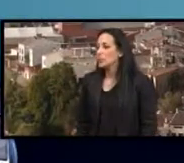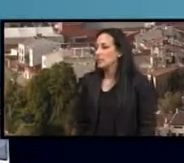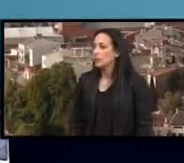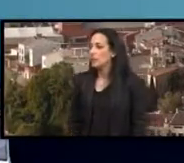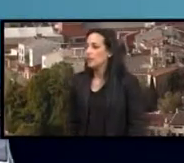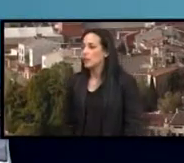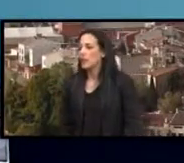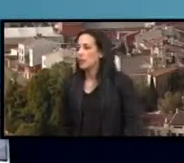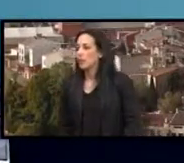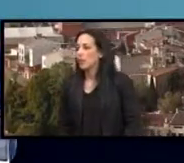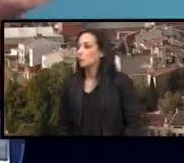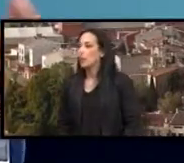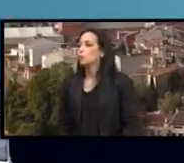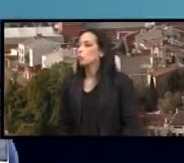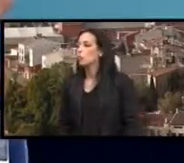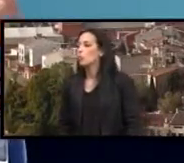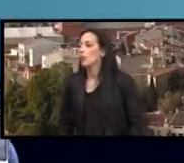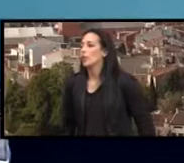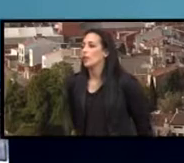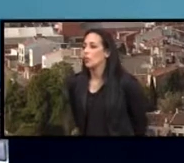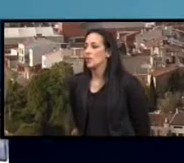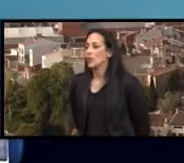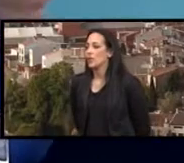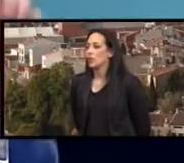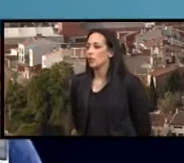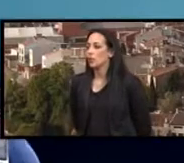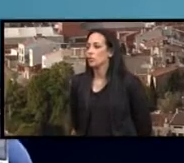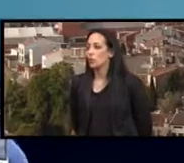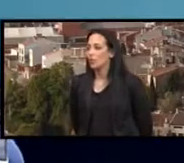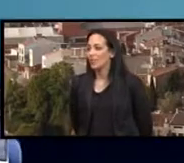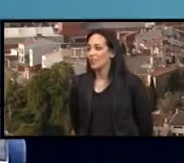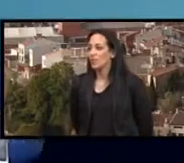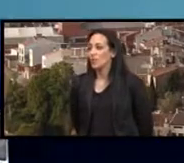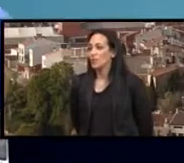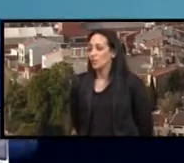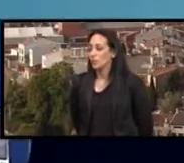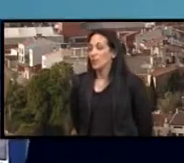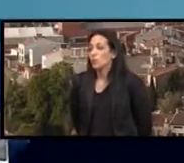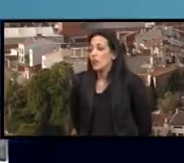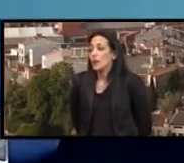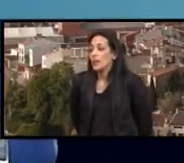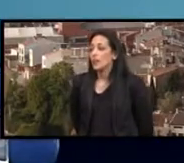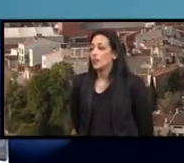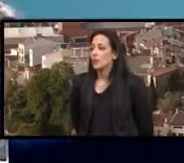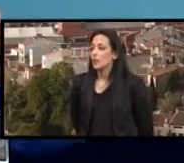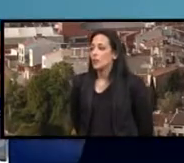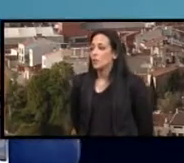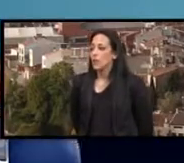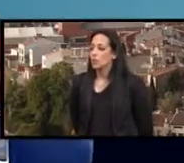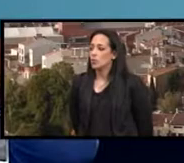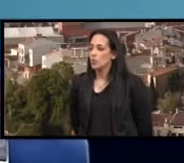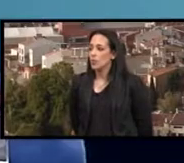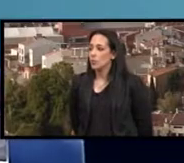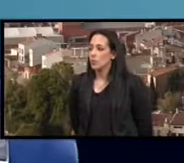Sí que és veritat que falta també una costum a l'hora de conèixer el nostre col·lectiu. També una manera, a lo millor,